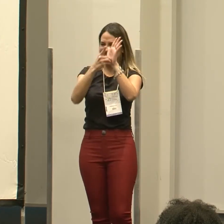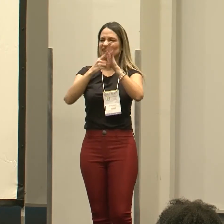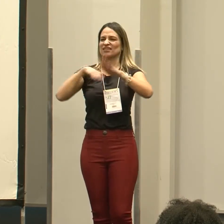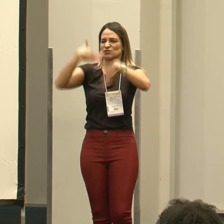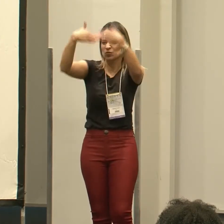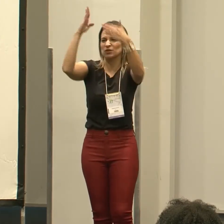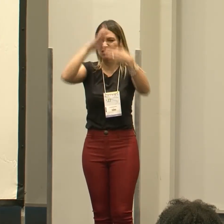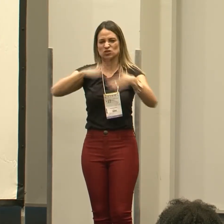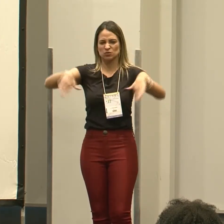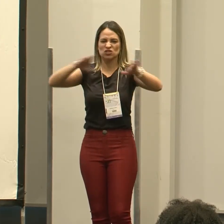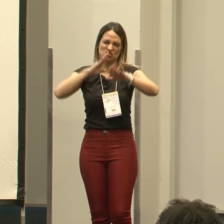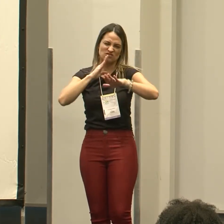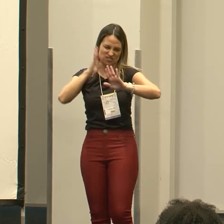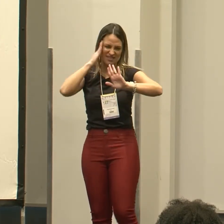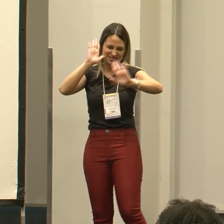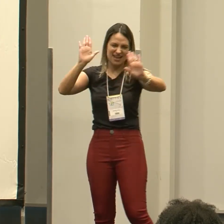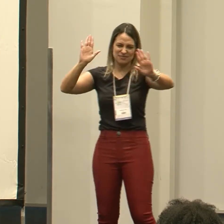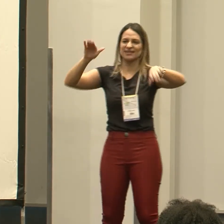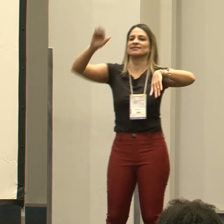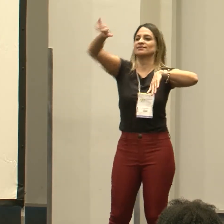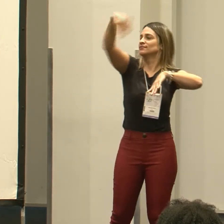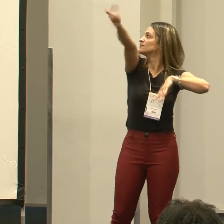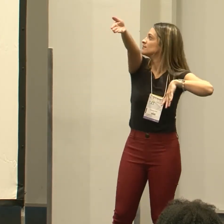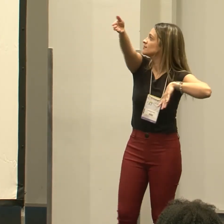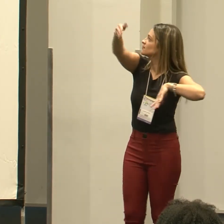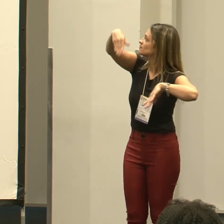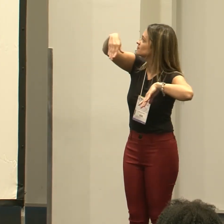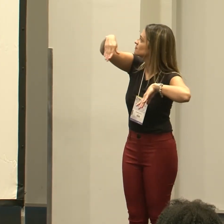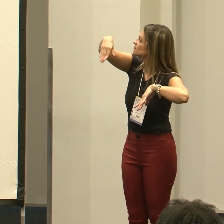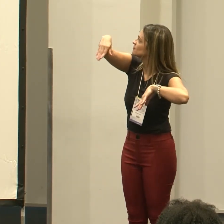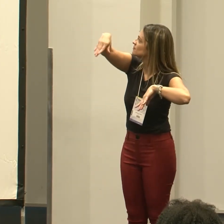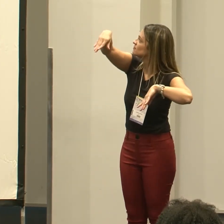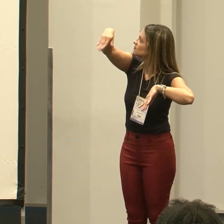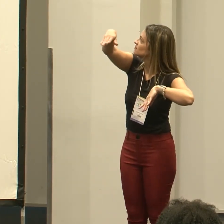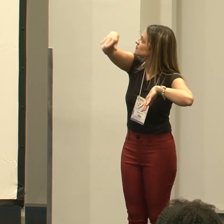Isso eu já falei sobre o decreto, como que se desenvolveu no Brasil, vocês já sabem disso, pode passar.